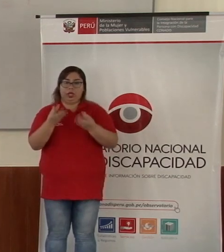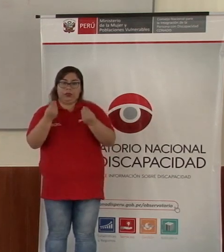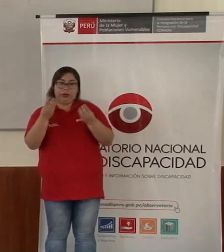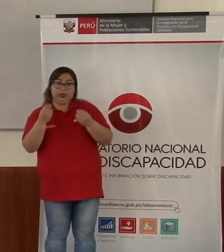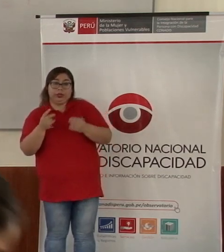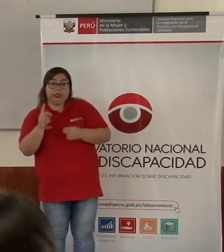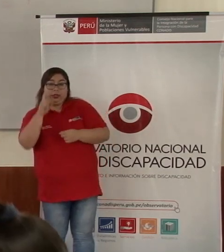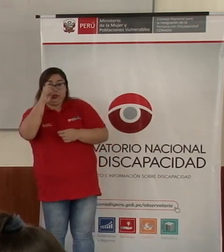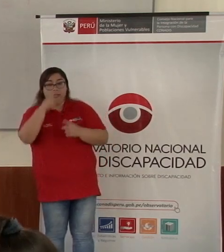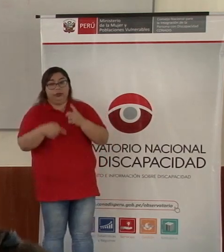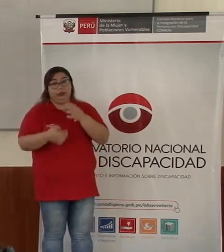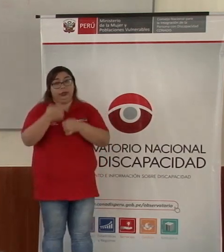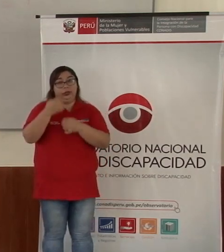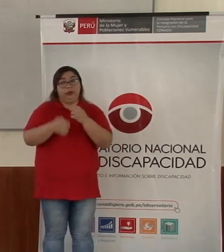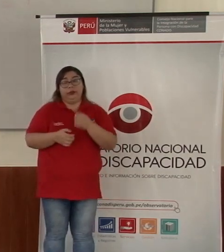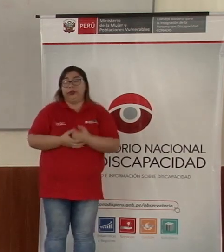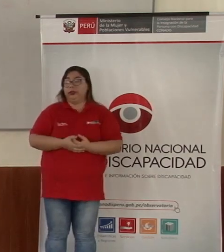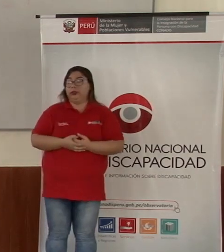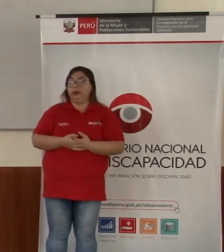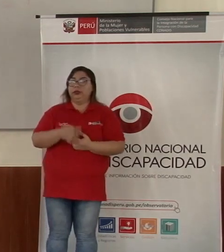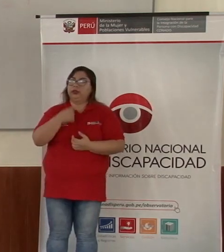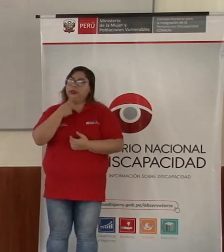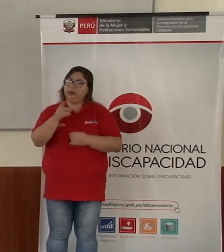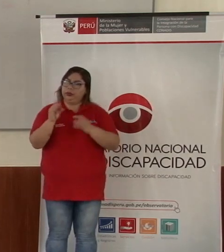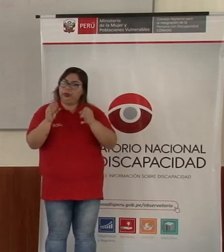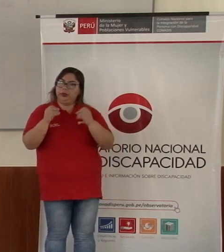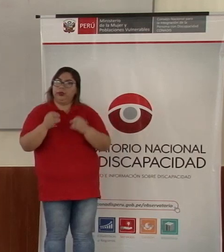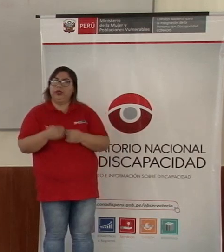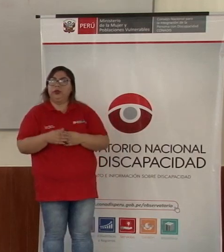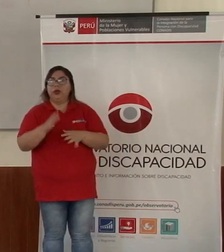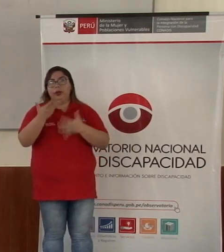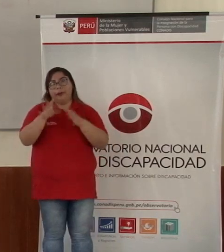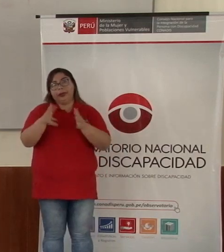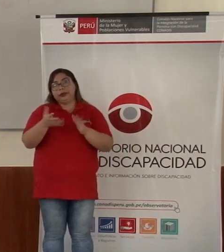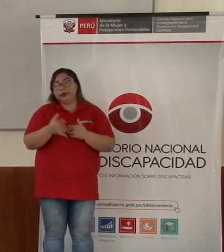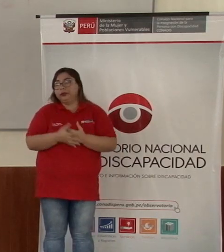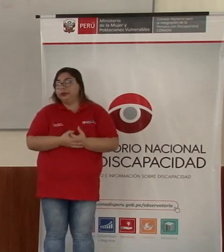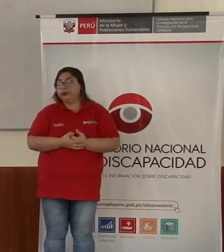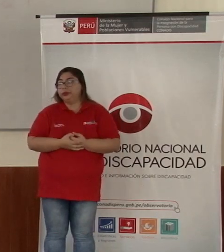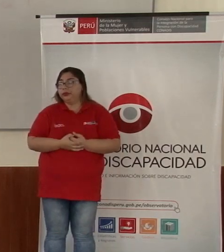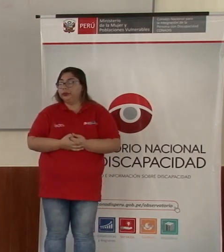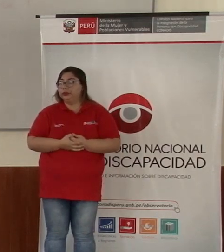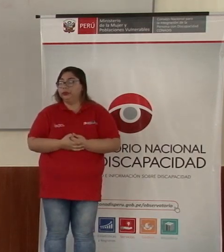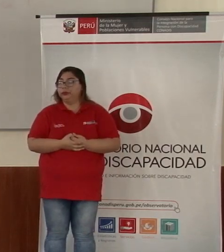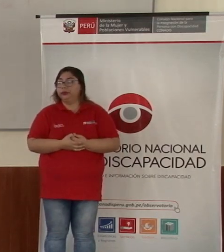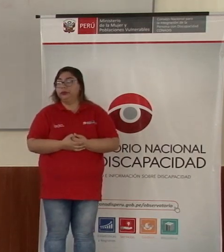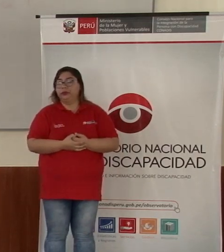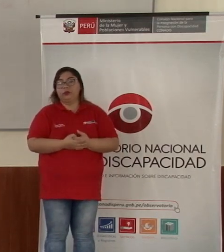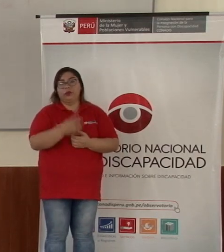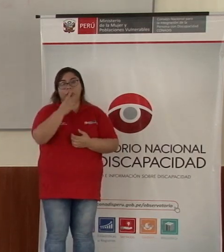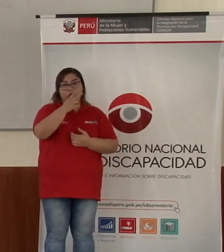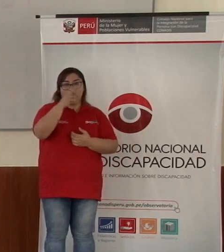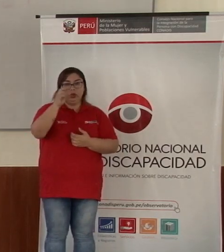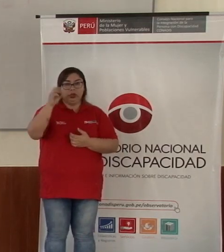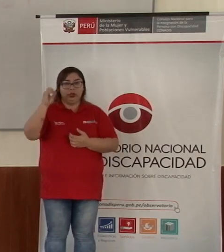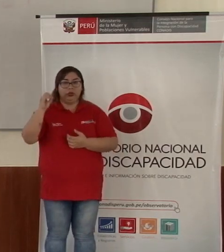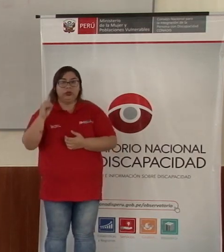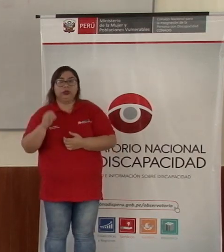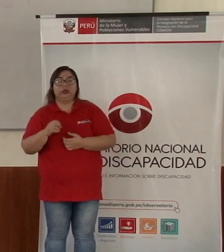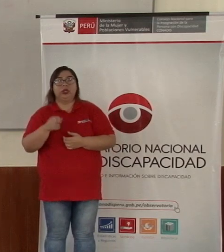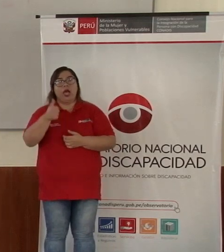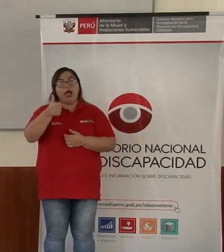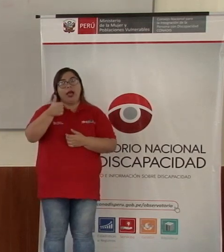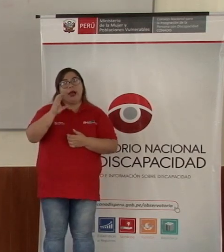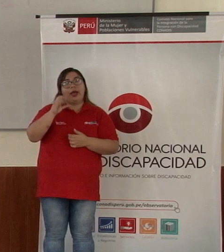complicado. Estamos hablando más o menos de más de 200 años de academia